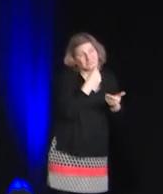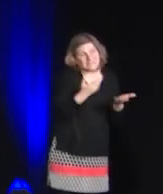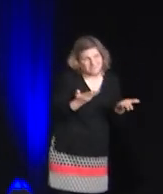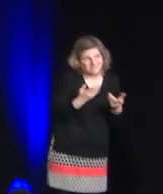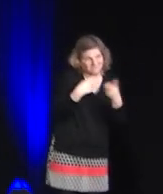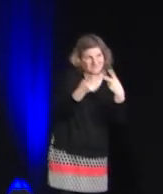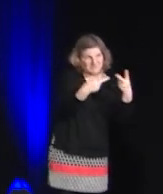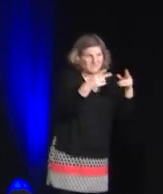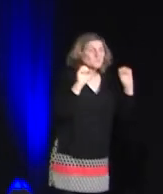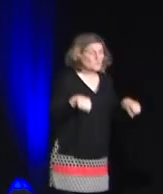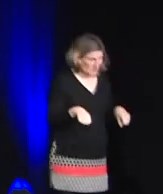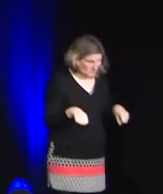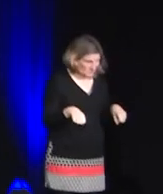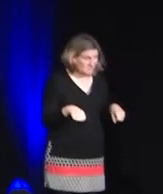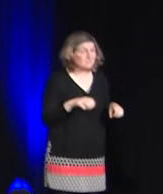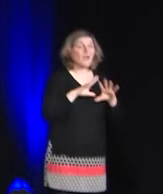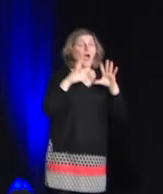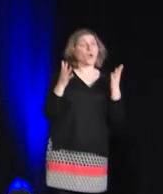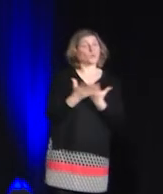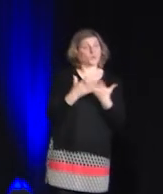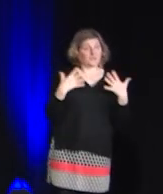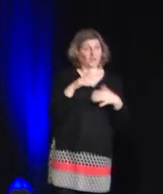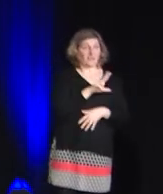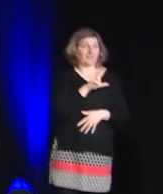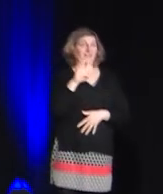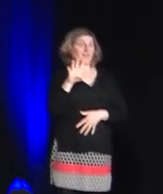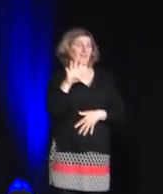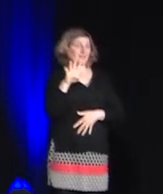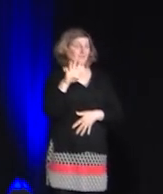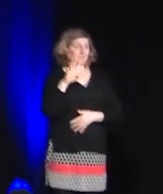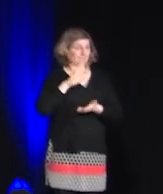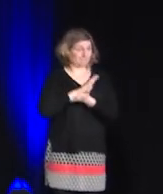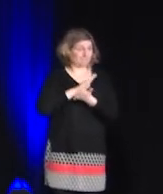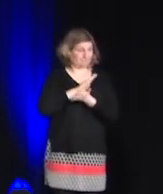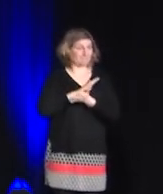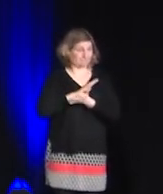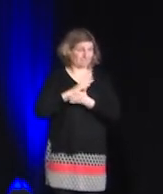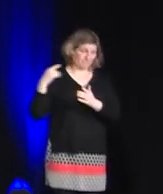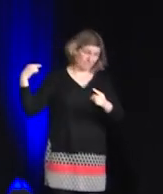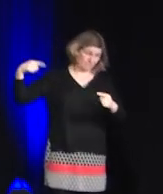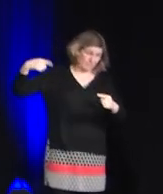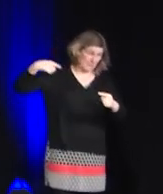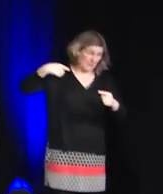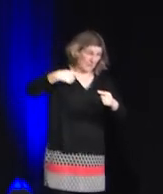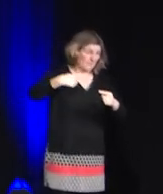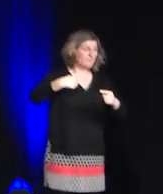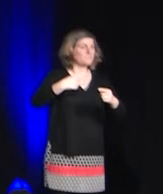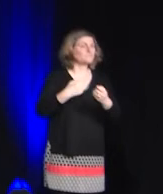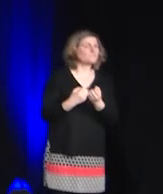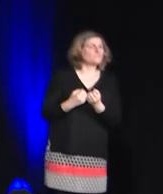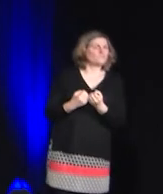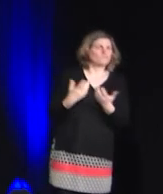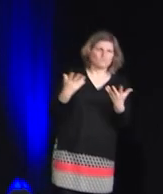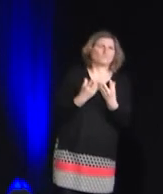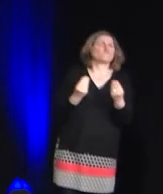plusieurs numéros de muscles, il y en a d'ailleurs 34, et on a publié beaucoup d'auteurs. On